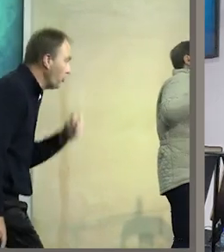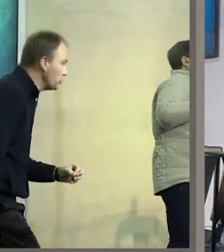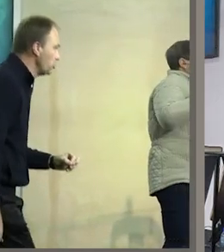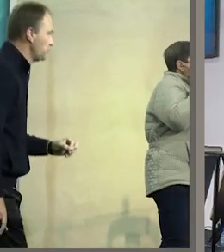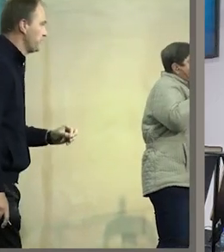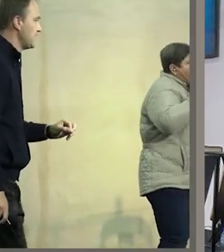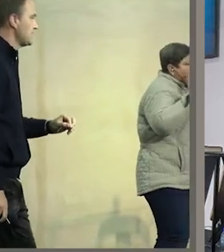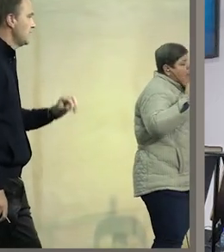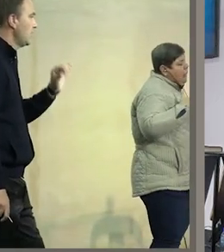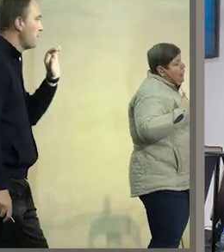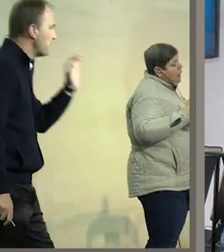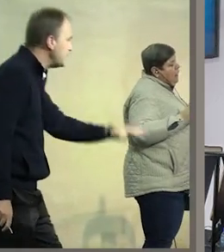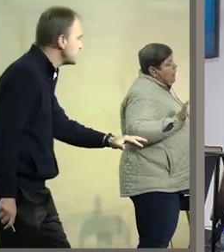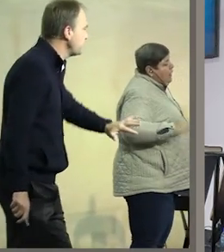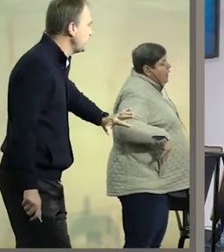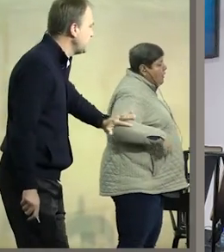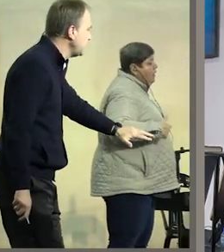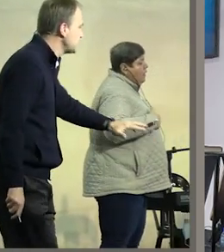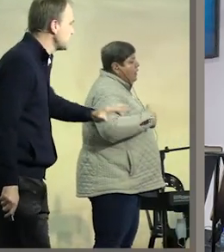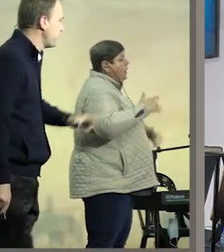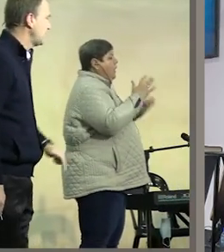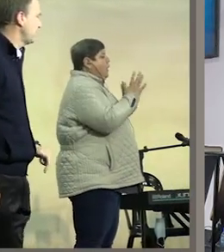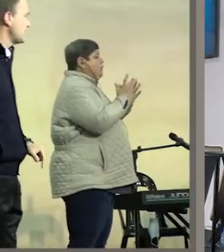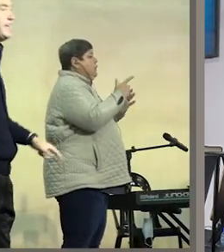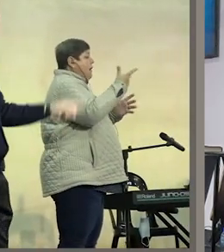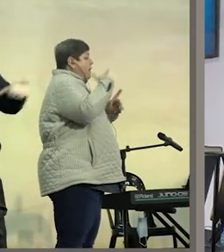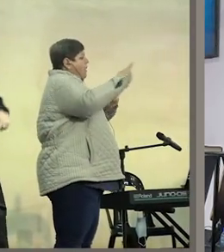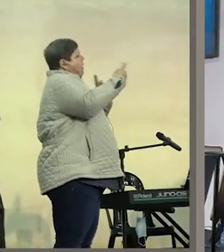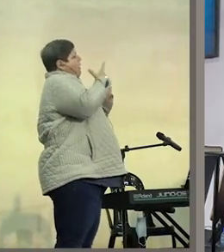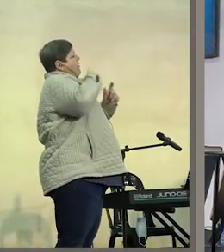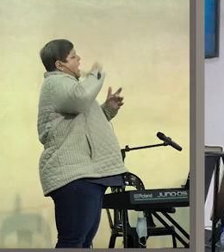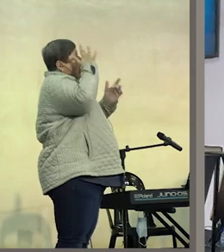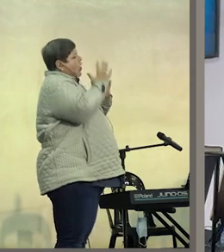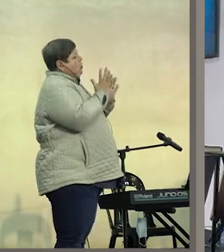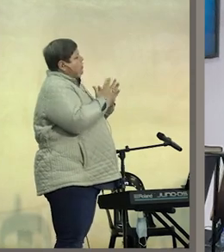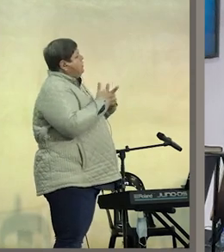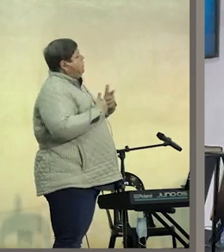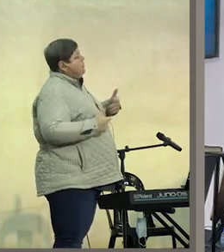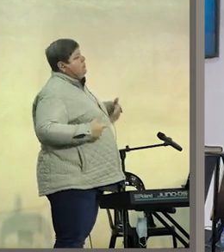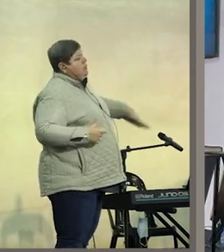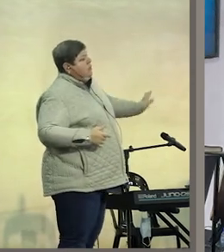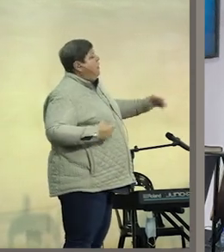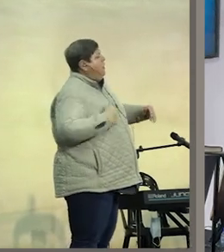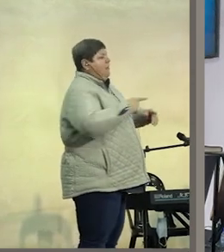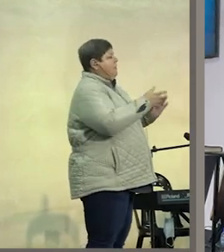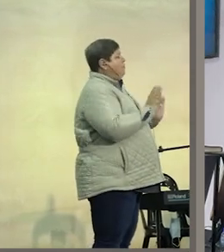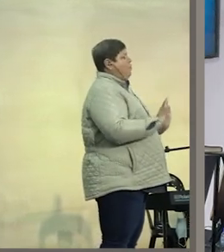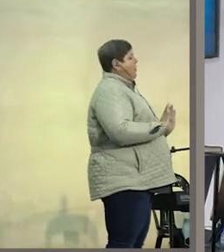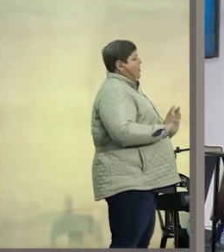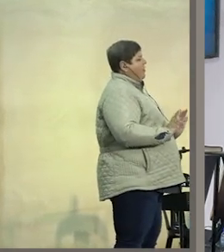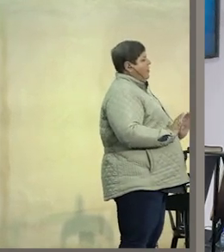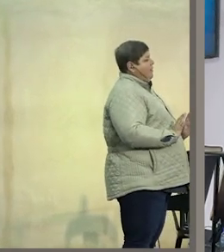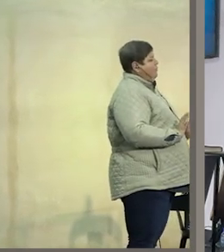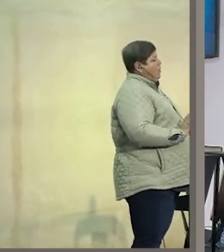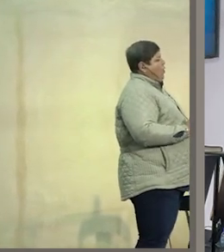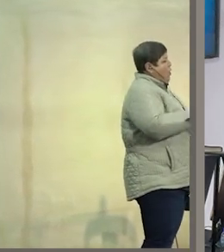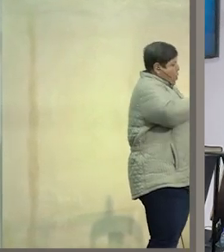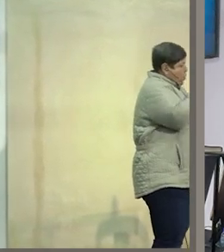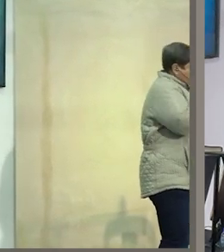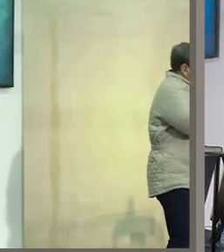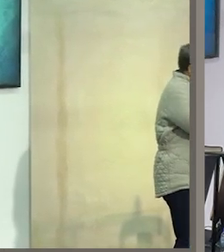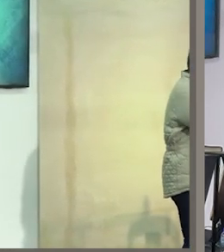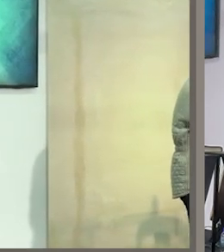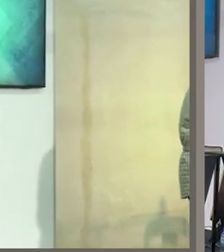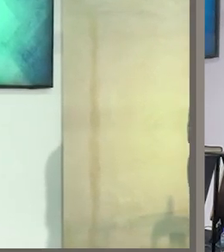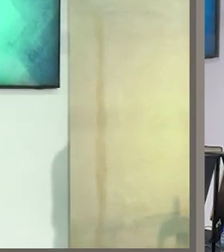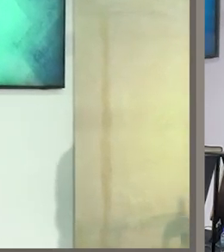of ondoelbewus, mense van Jesus al weg te wys. En dis waar volgens boodskap gaan. Ek en jy moet deur ons eie